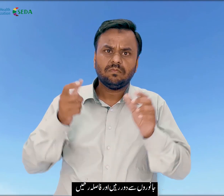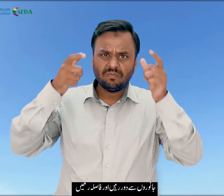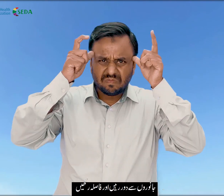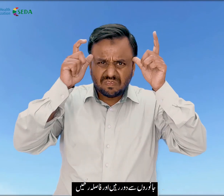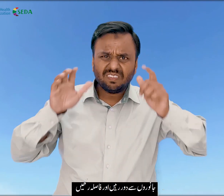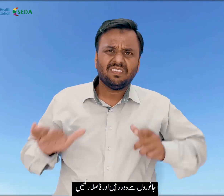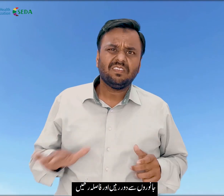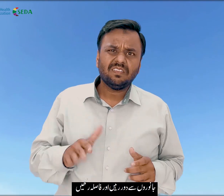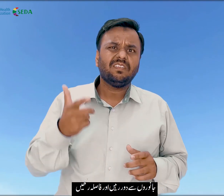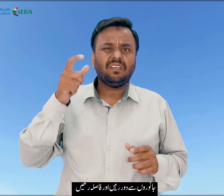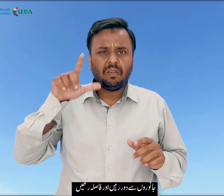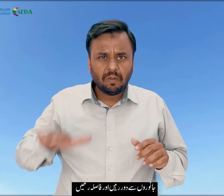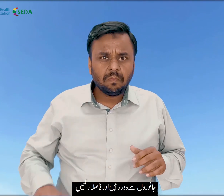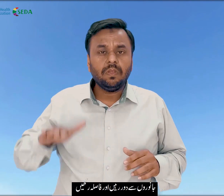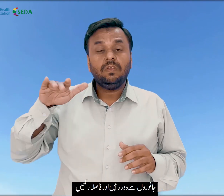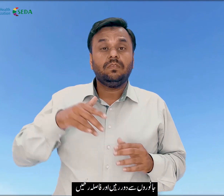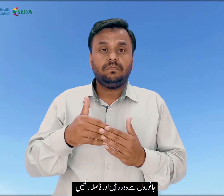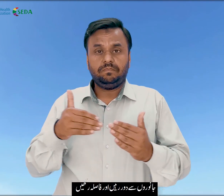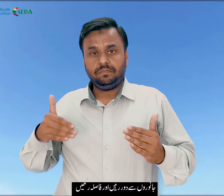جانوروں سے دور رہیں اور فاصلہ رکھیں۔